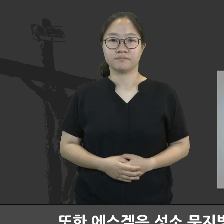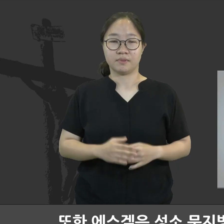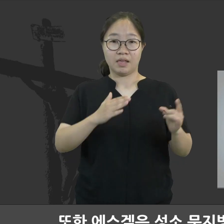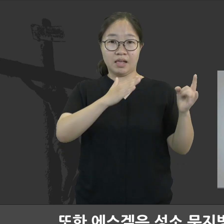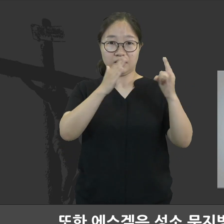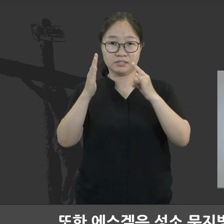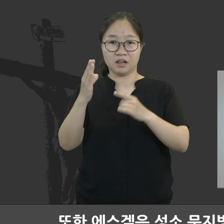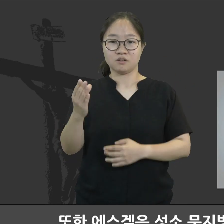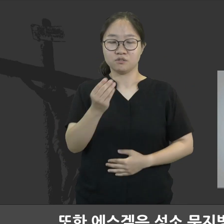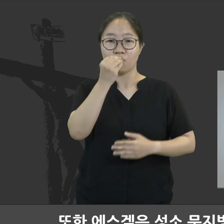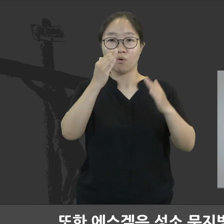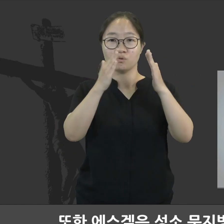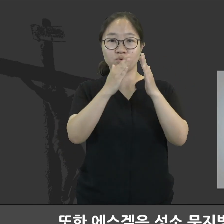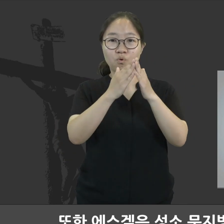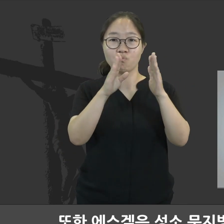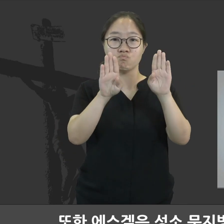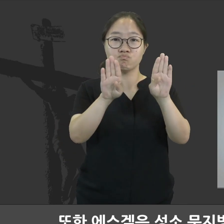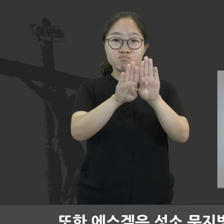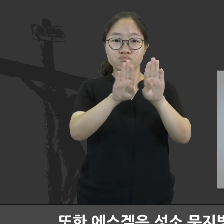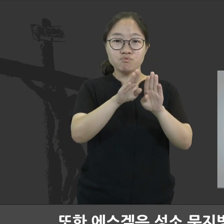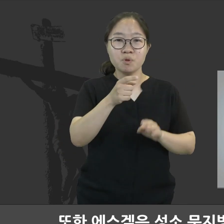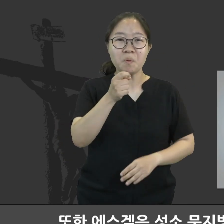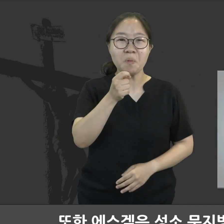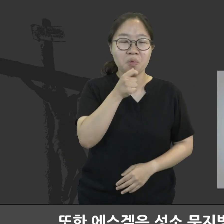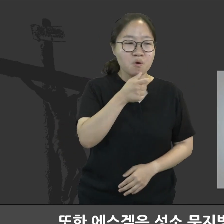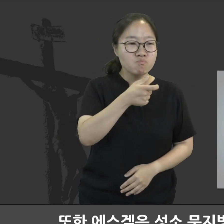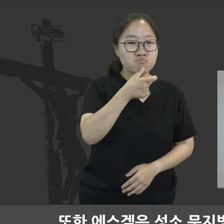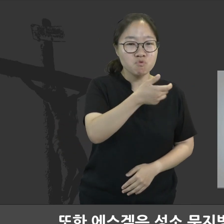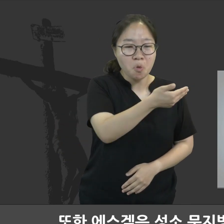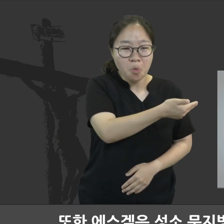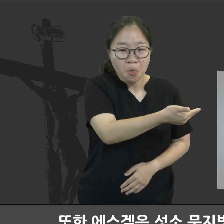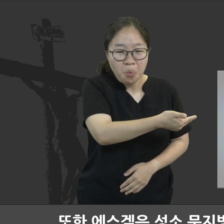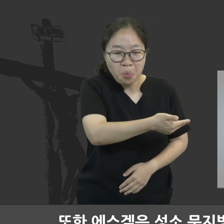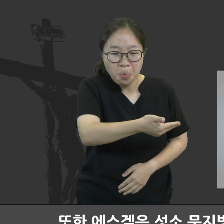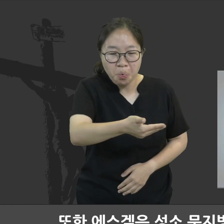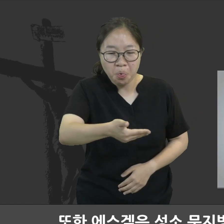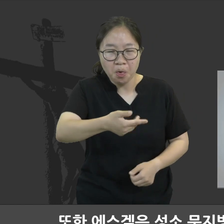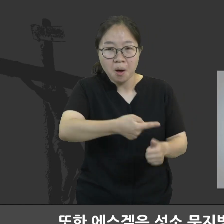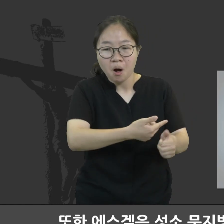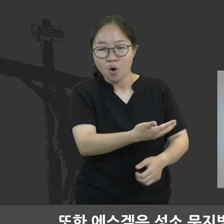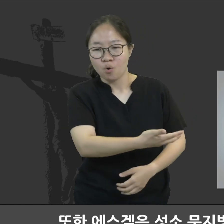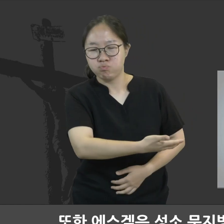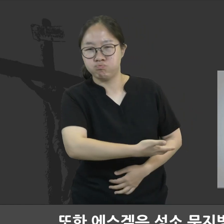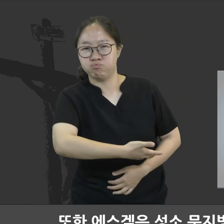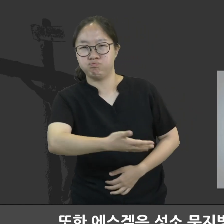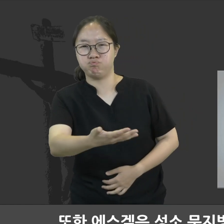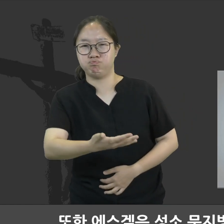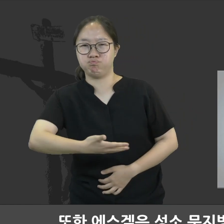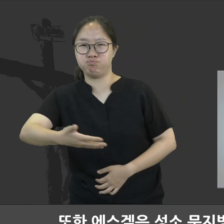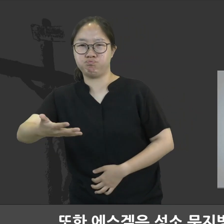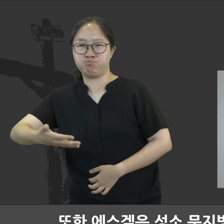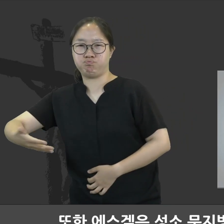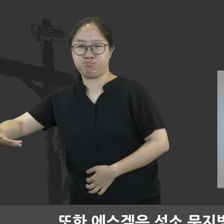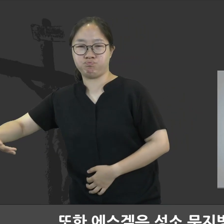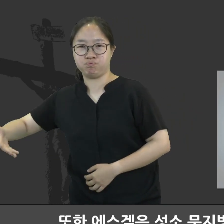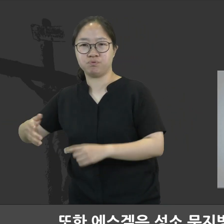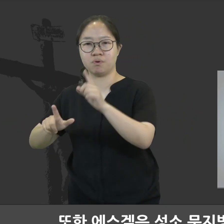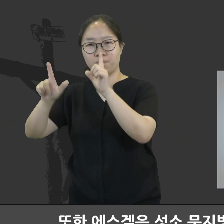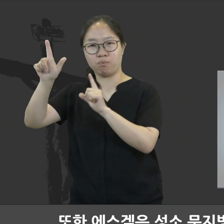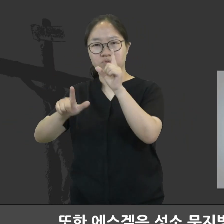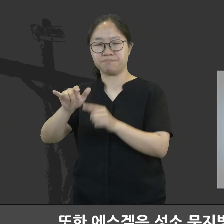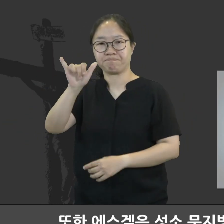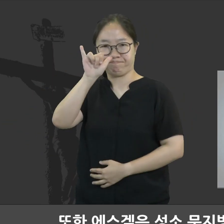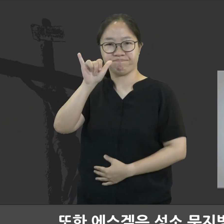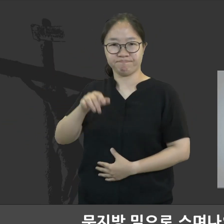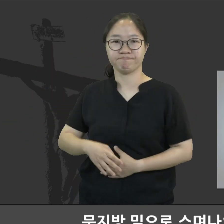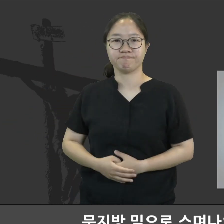또한 에스겔은 성소 문지방에서 흘러나온 물이 번제단의 남쪽으로 흘러나가고 성전 밖으로까지 흘러가는 것을